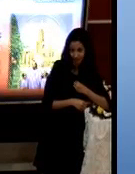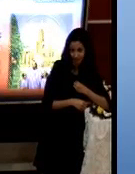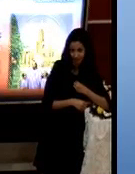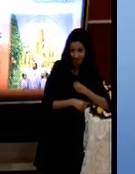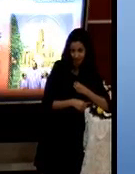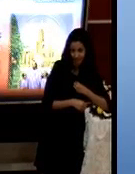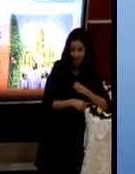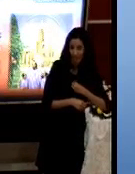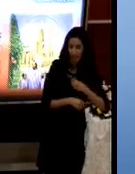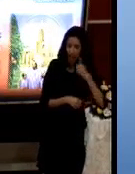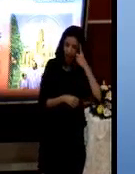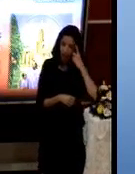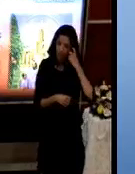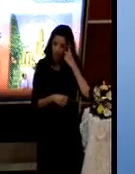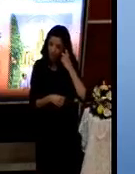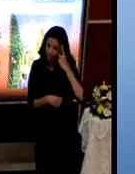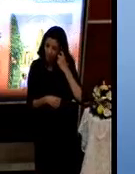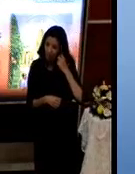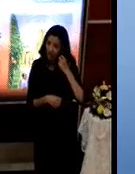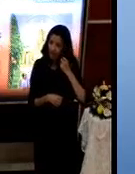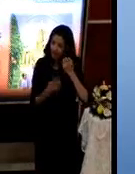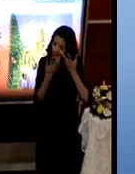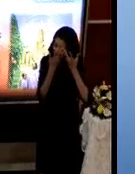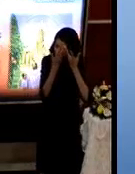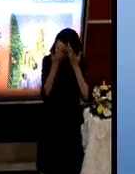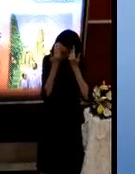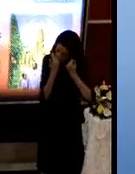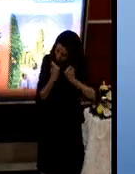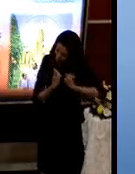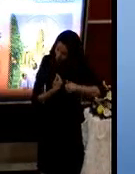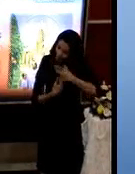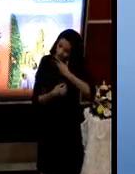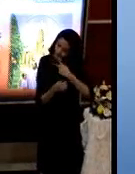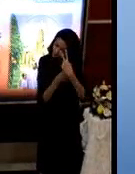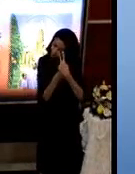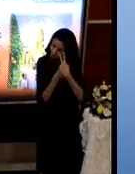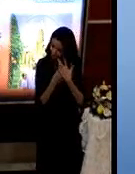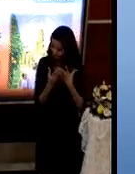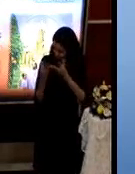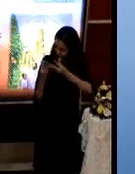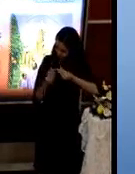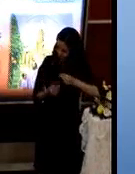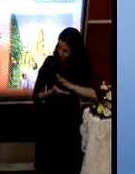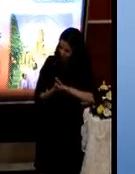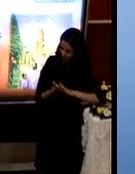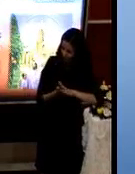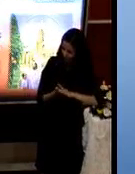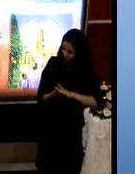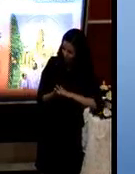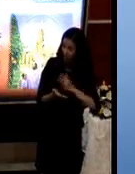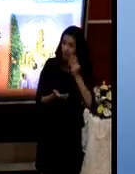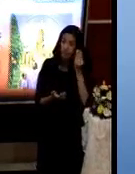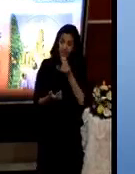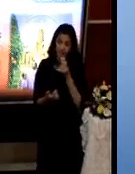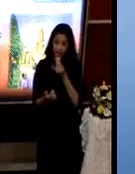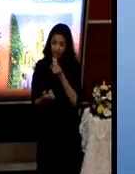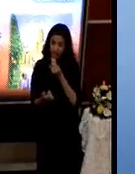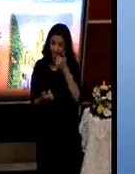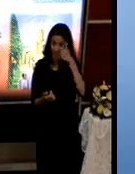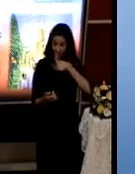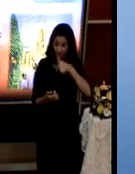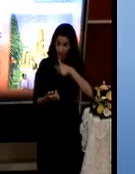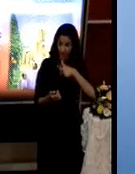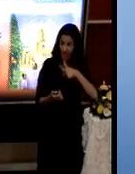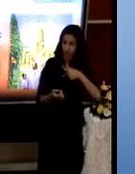físicas y emocionales. El sábado es el día en que mayor negocio se hace. Si